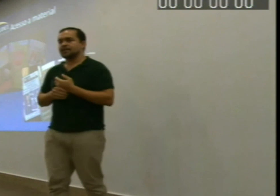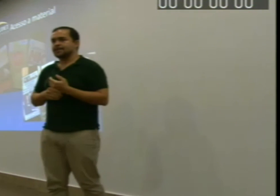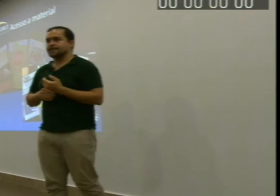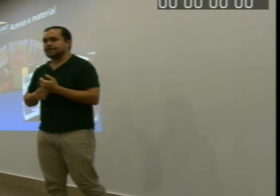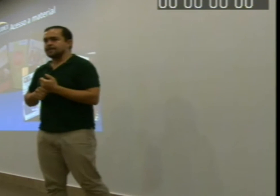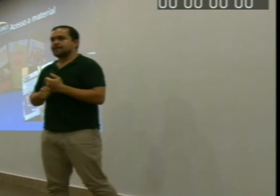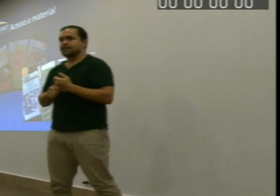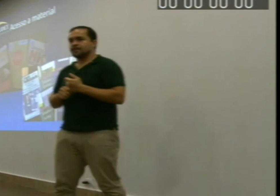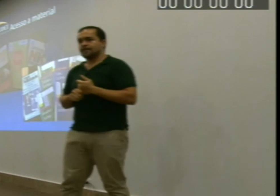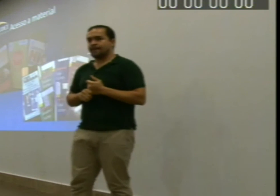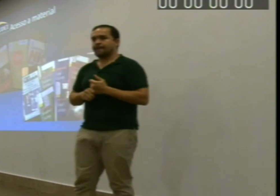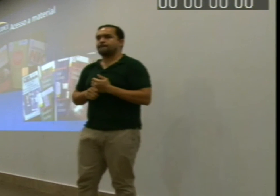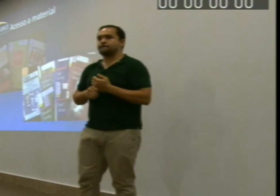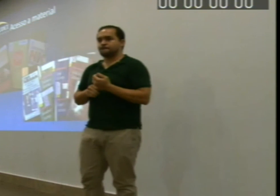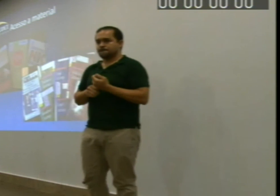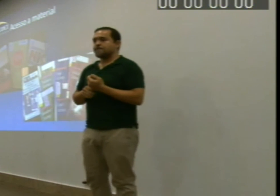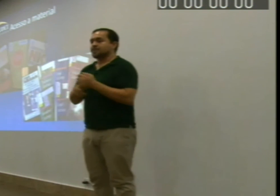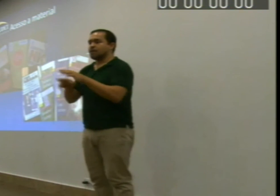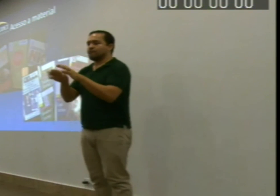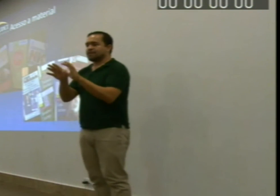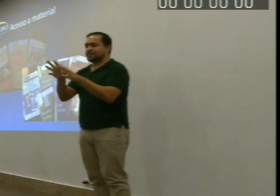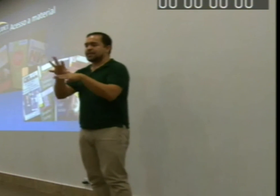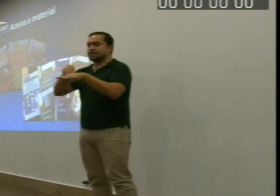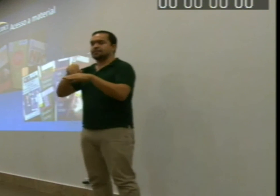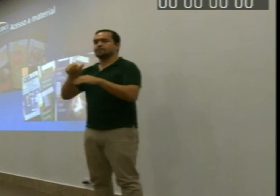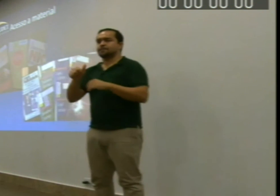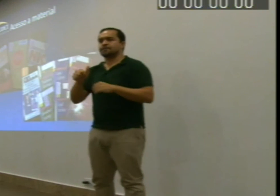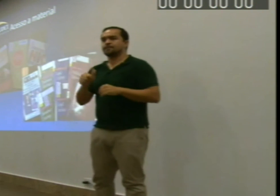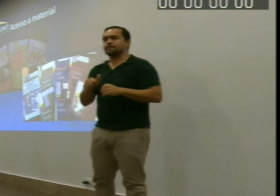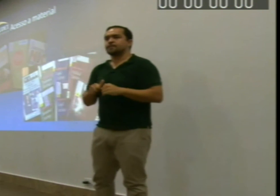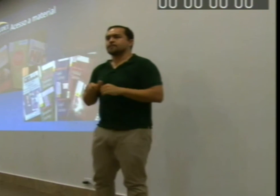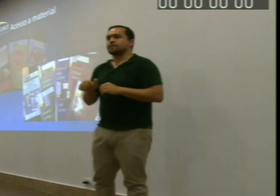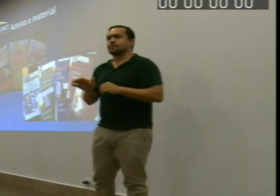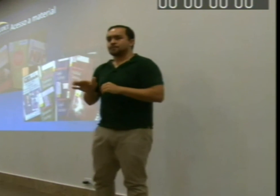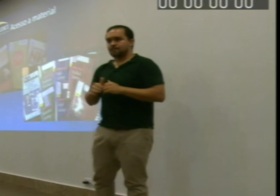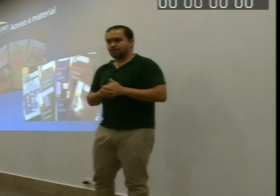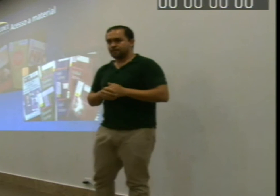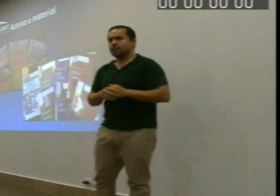pergunta pera aí pera aí só um pouquinho só um Pou